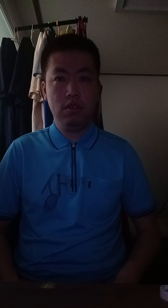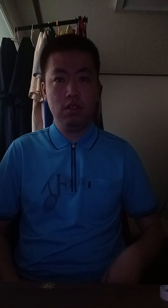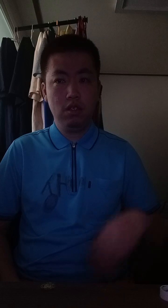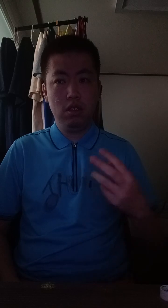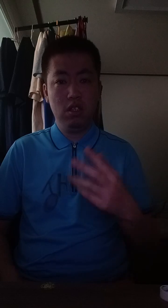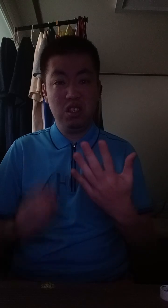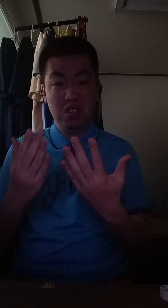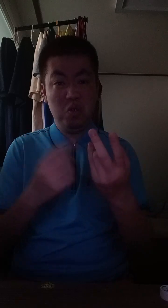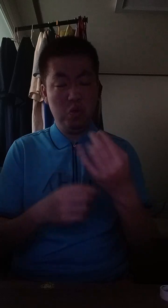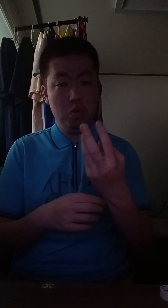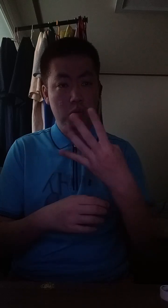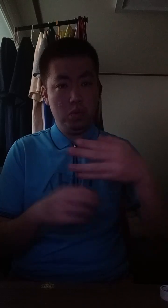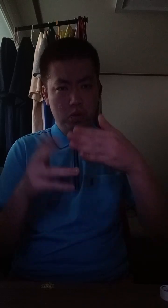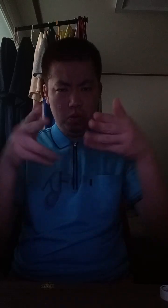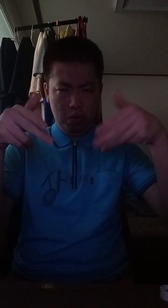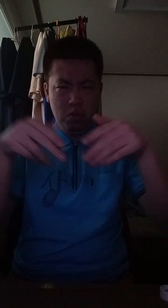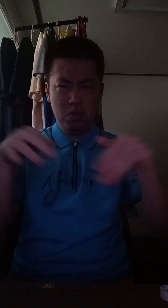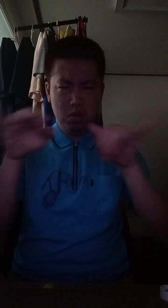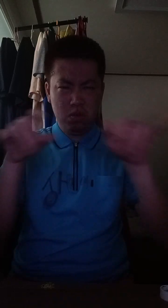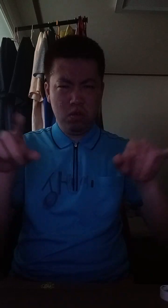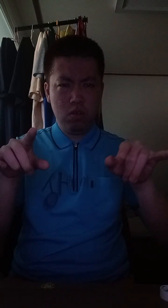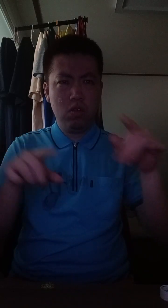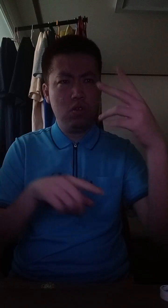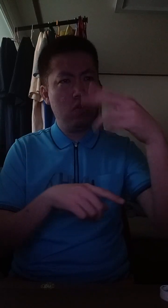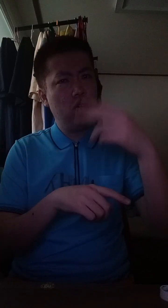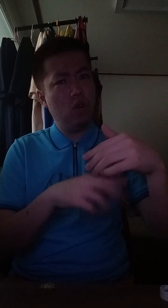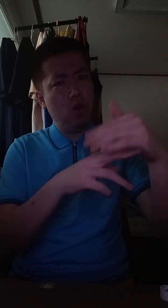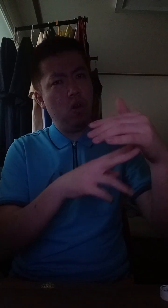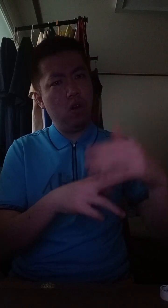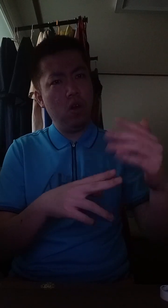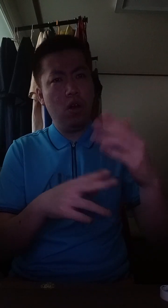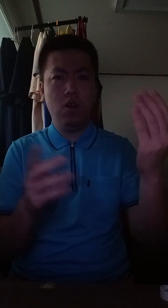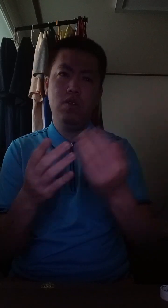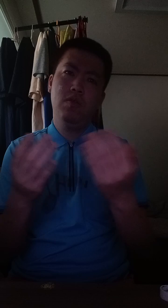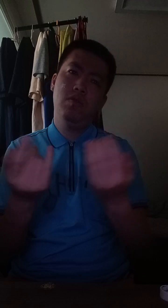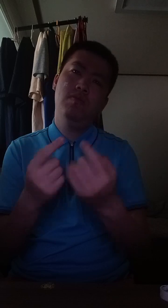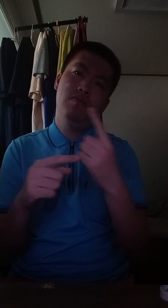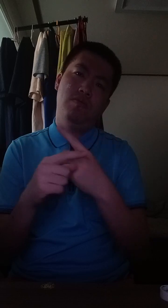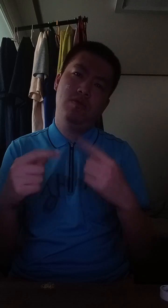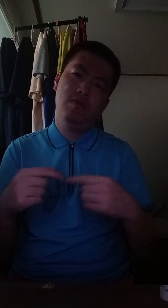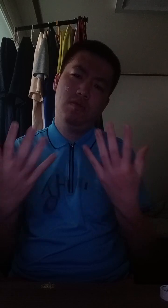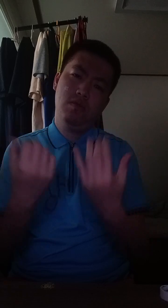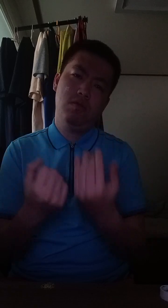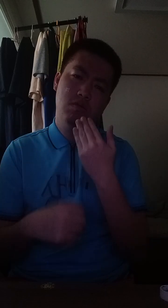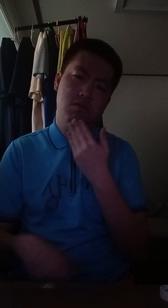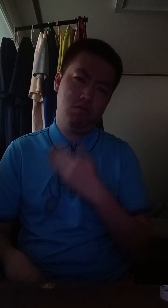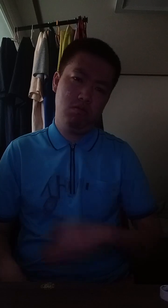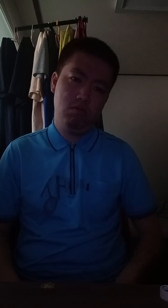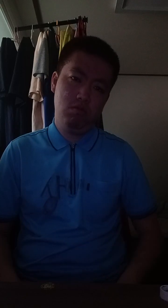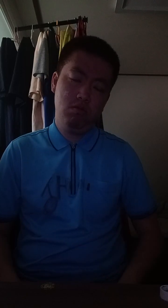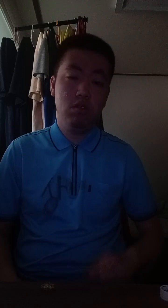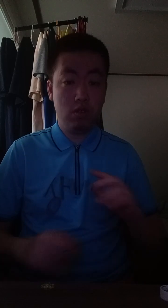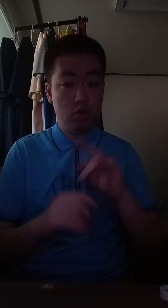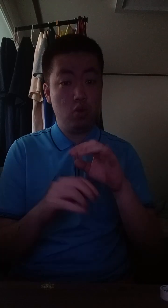10개 승강장 중 절반만 설치되어 있는데 사고 난 곳은 안전장치가 없는 곳이었습니다. 서울 지하철에서 매년